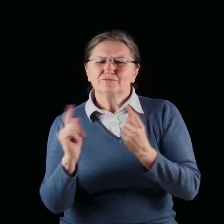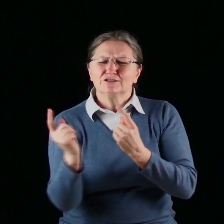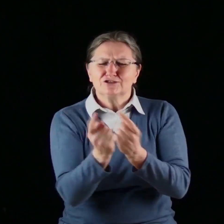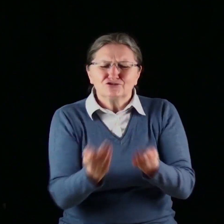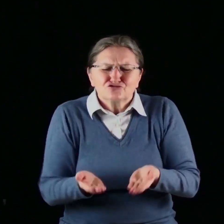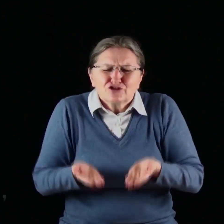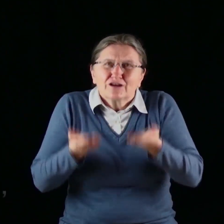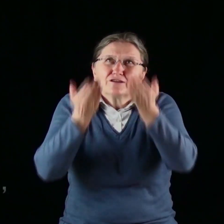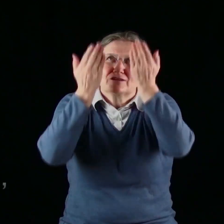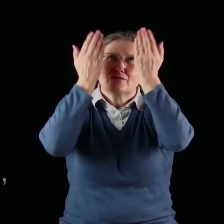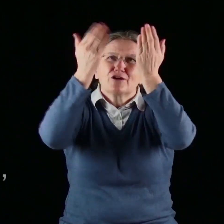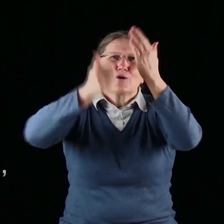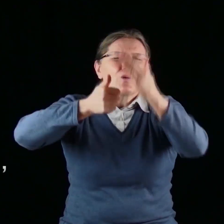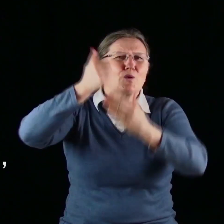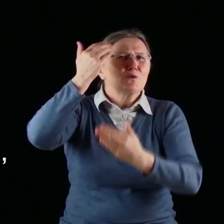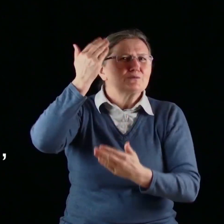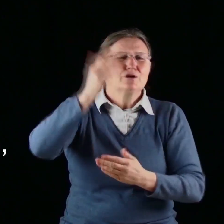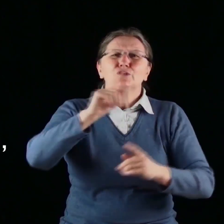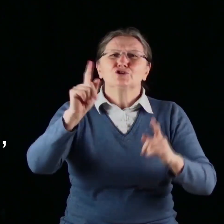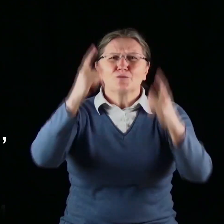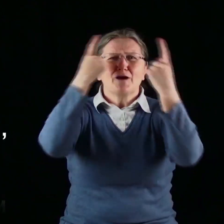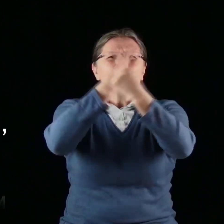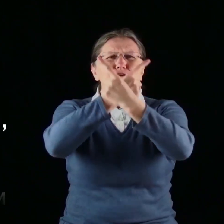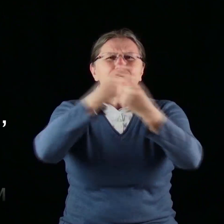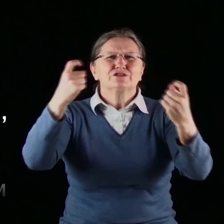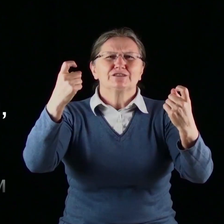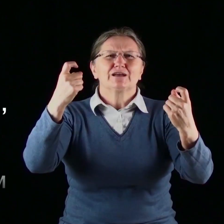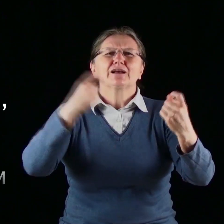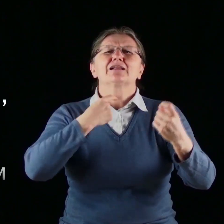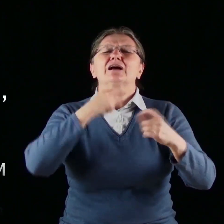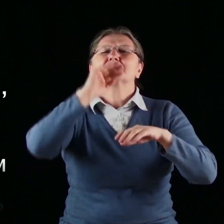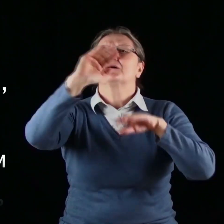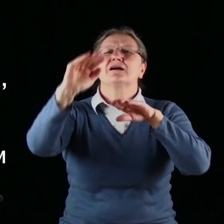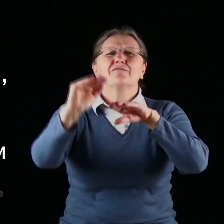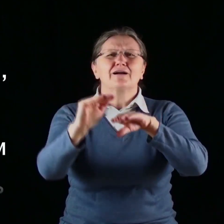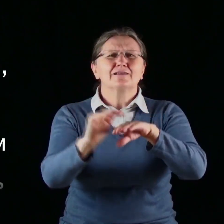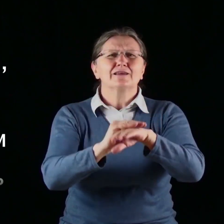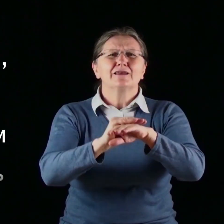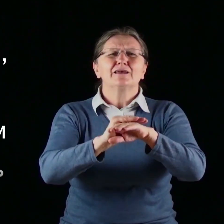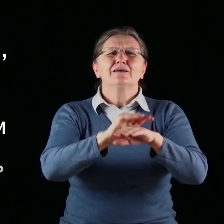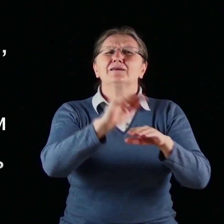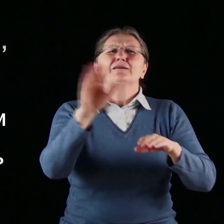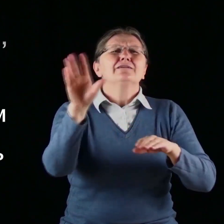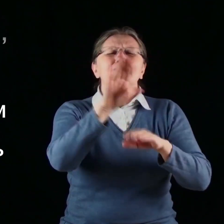обходить жертвенник Твой, Господи, чтобы возвещать глазом хвалы и поведать все